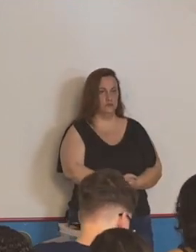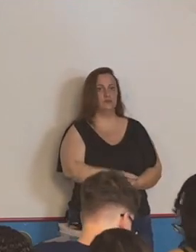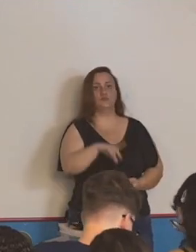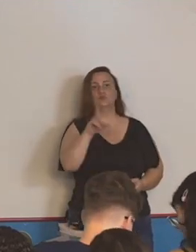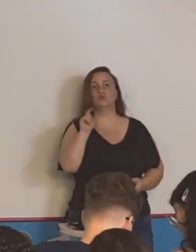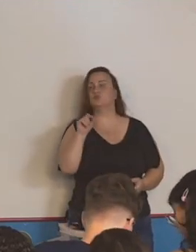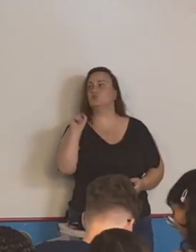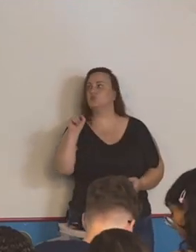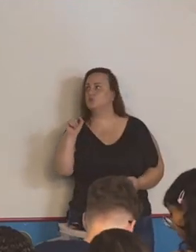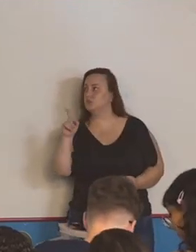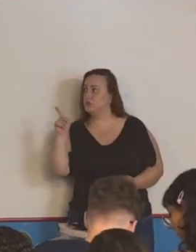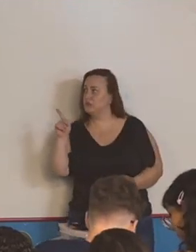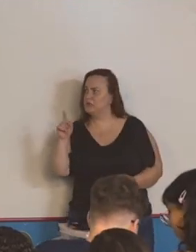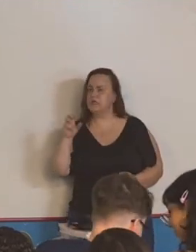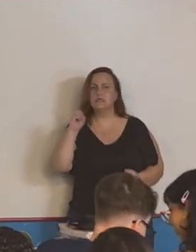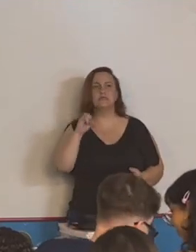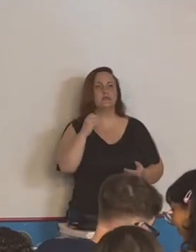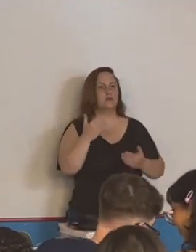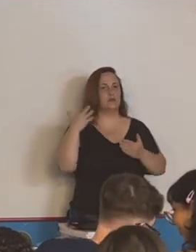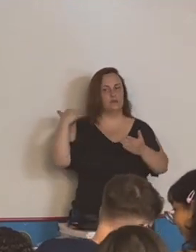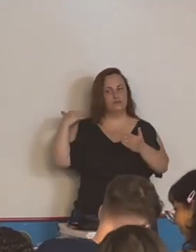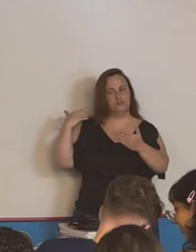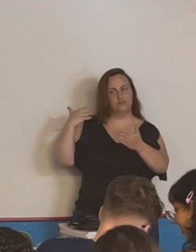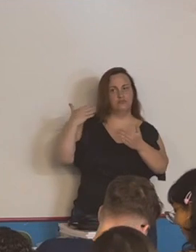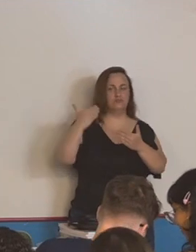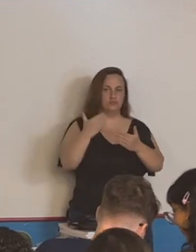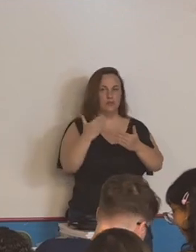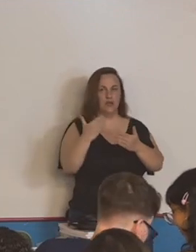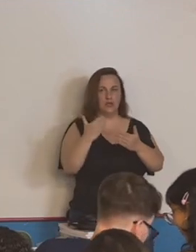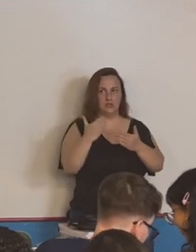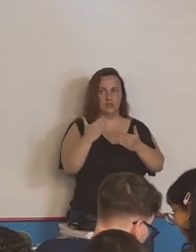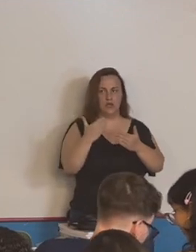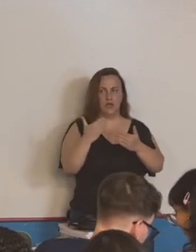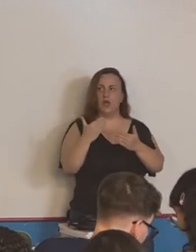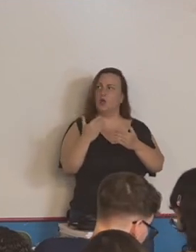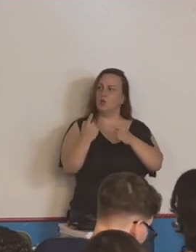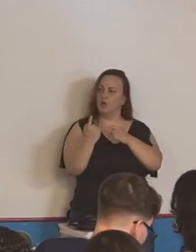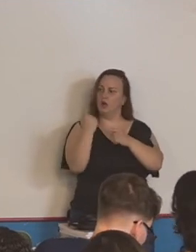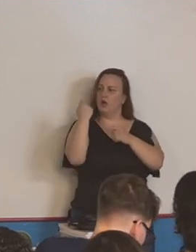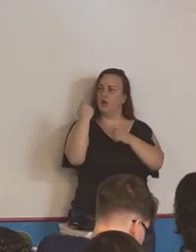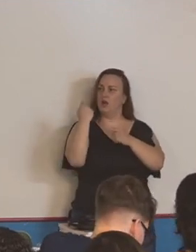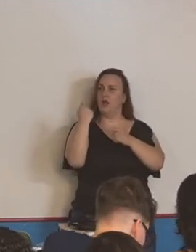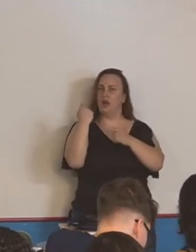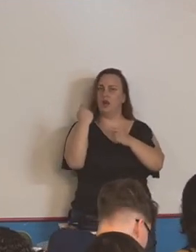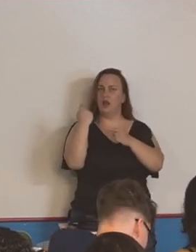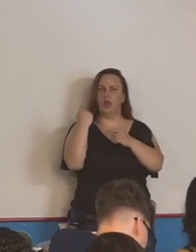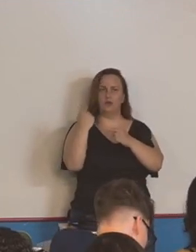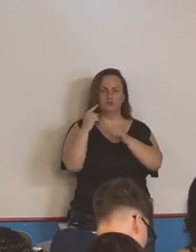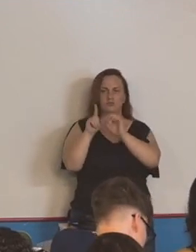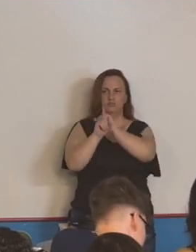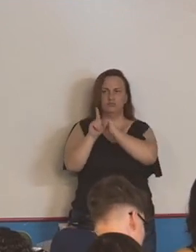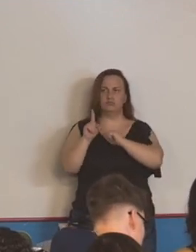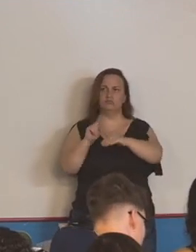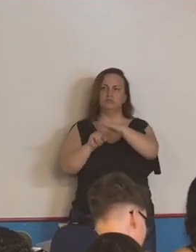dessa questão que eu falei, né? Assim, se no passado a gente tinha uma estrutura social,